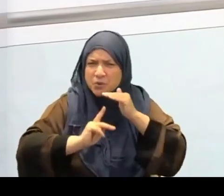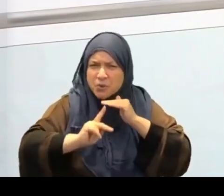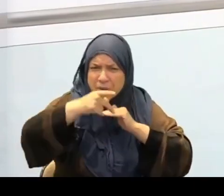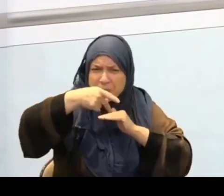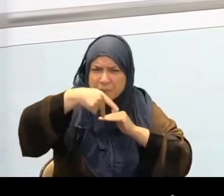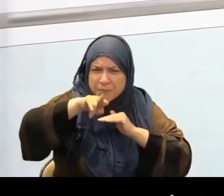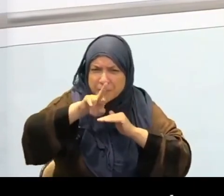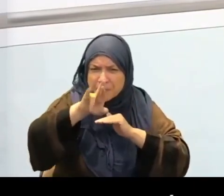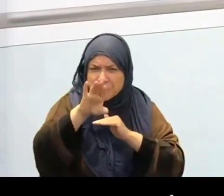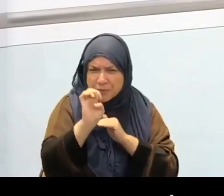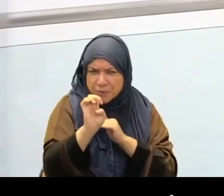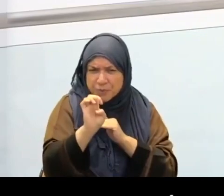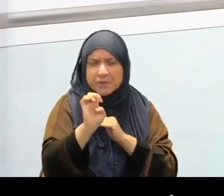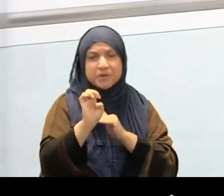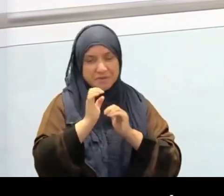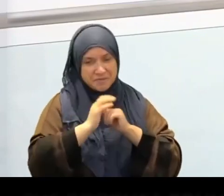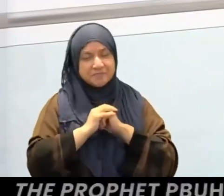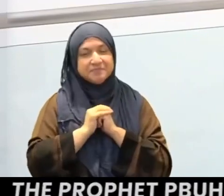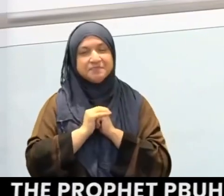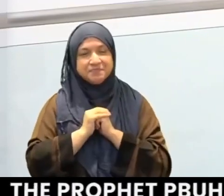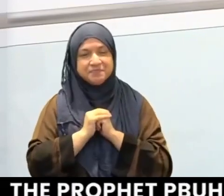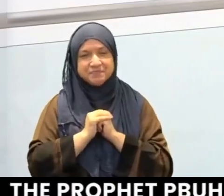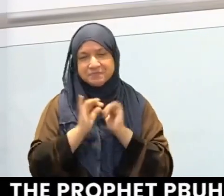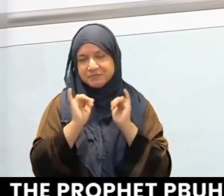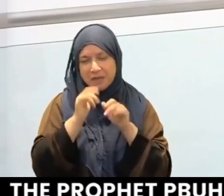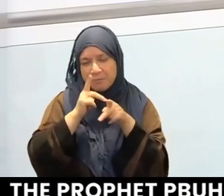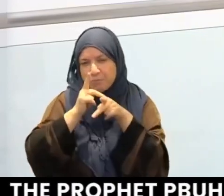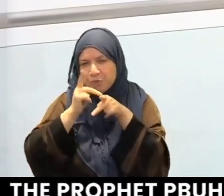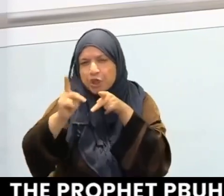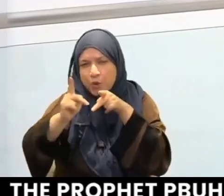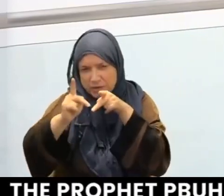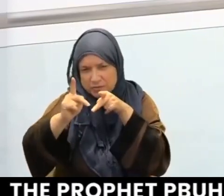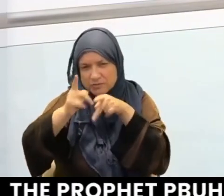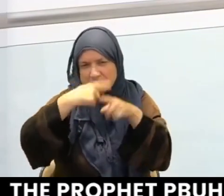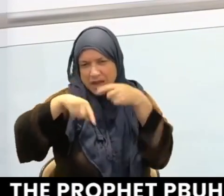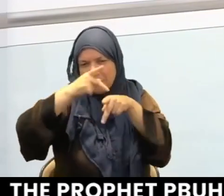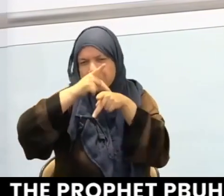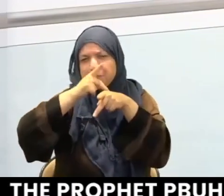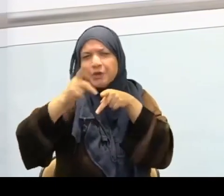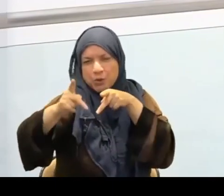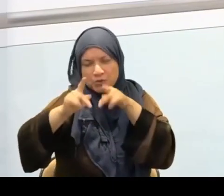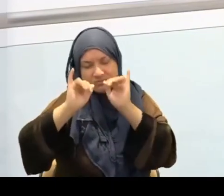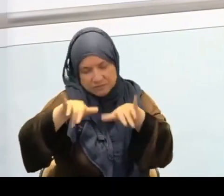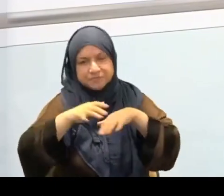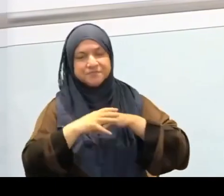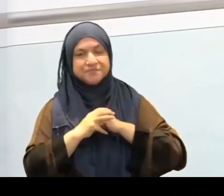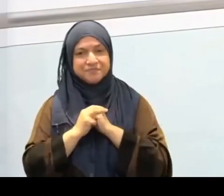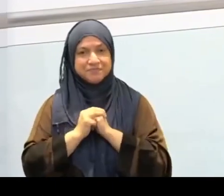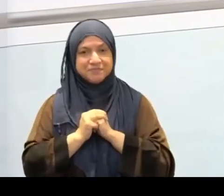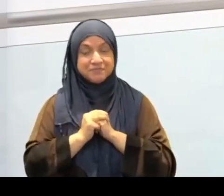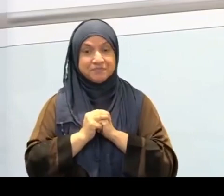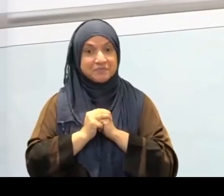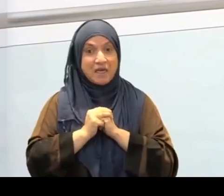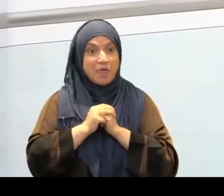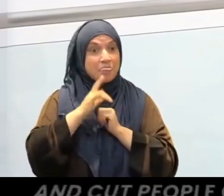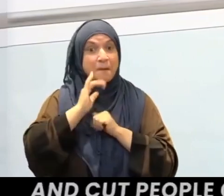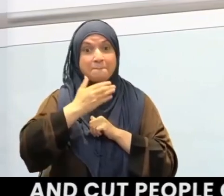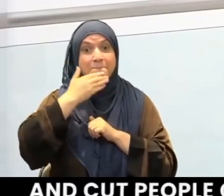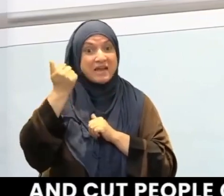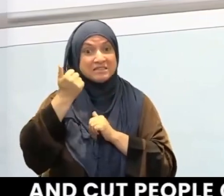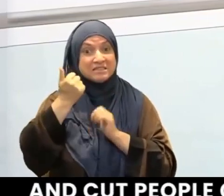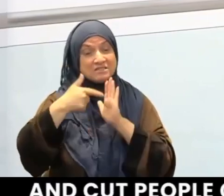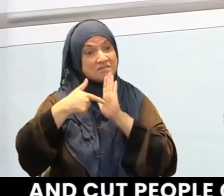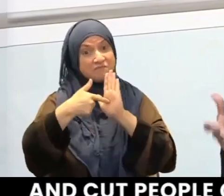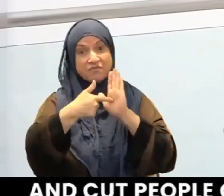not confidence. That's not what hayat does. The Prophet ﷺ is the greatest example of that. In fact, if you need to raise your voice and